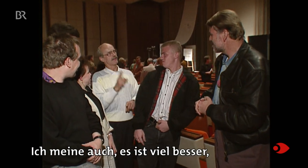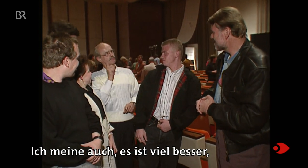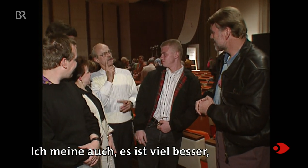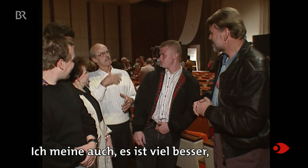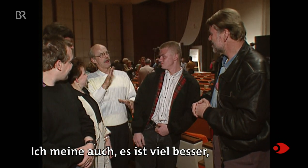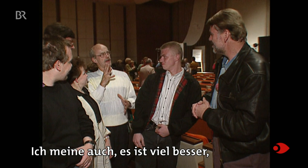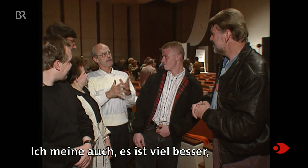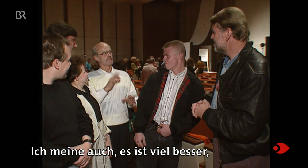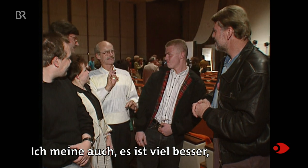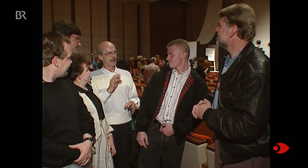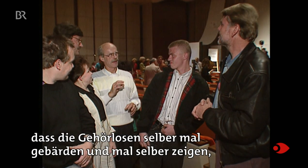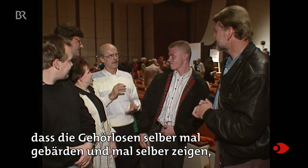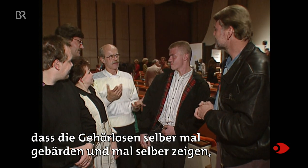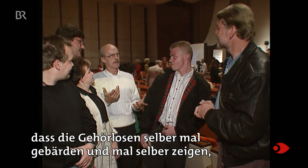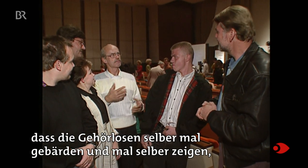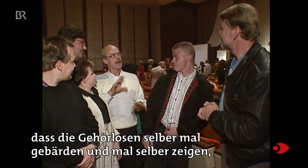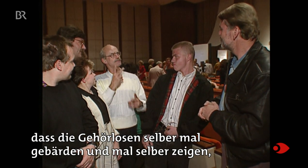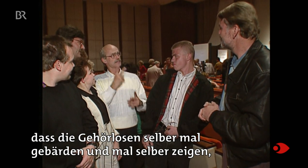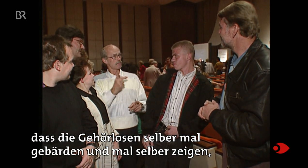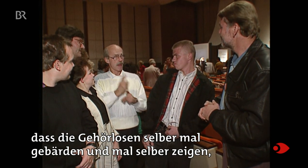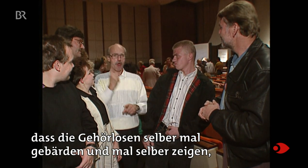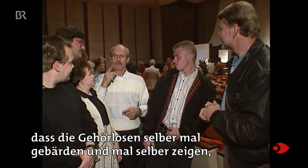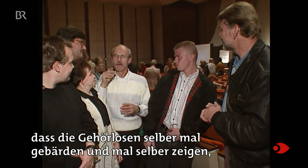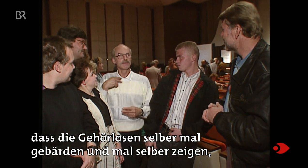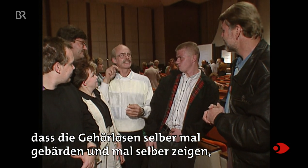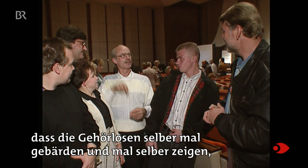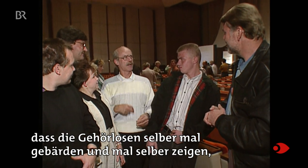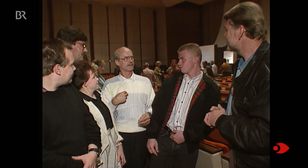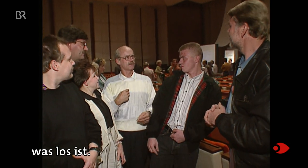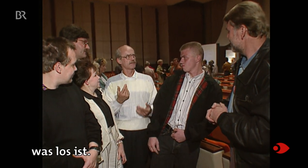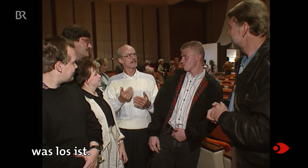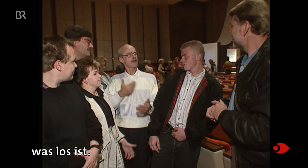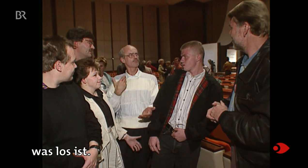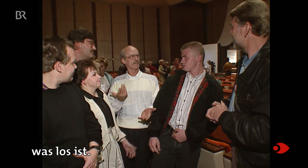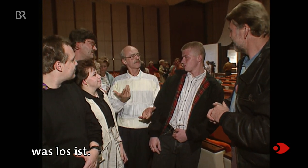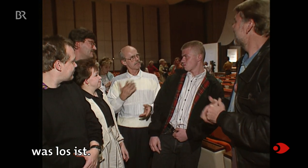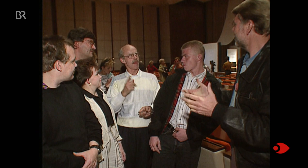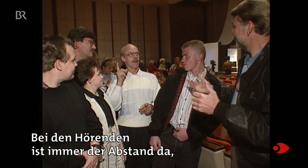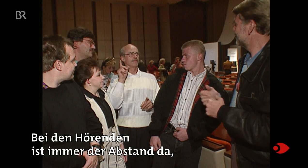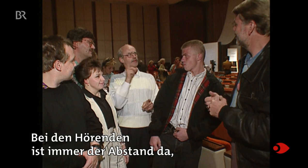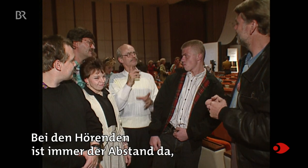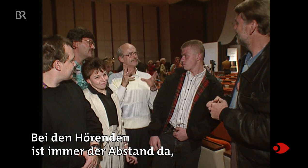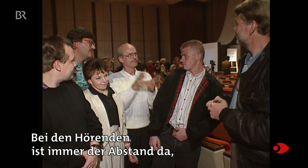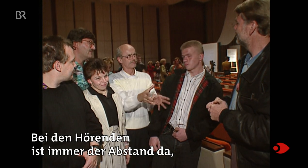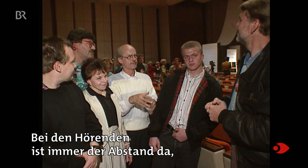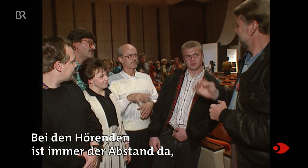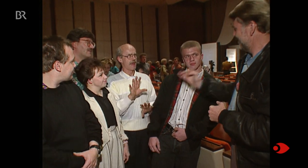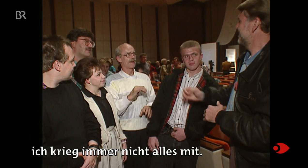Ich meine auch, es ist viel besser, dass die Gehörlosen selber mal gebärden und mal selber zeigen, was los ist. Bei den Hörnern ist immer der Abstand da, ich